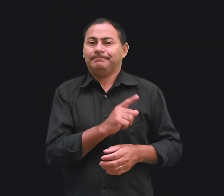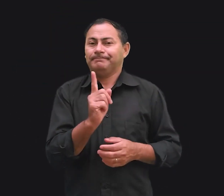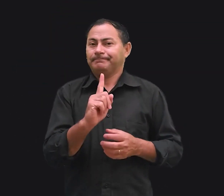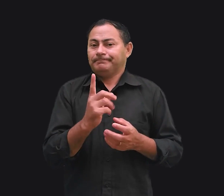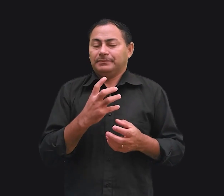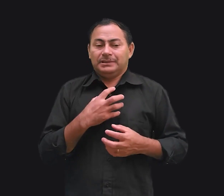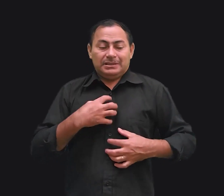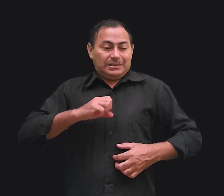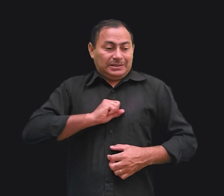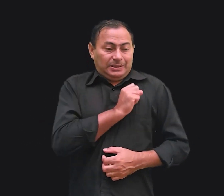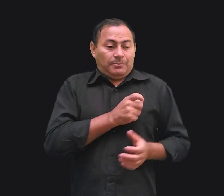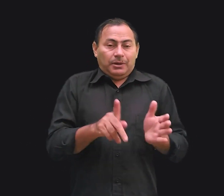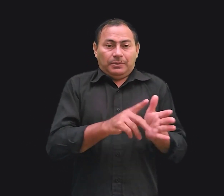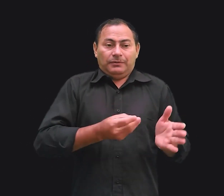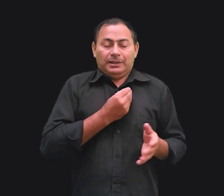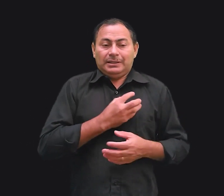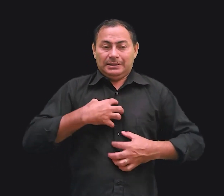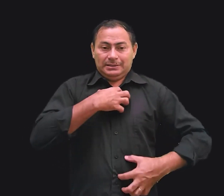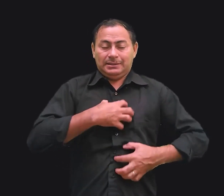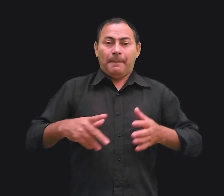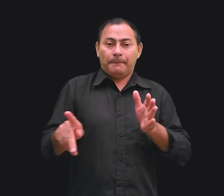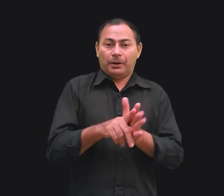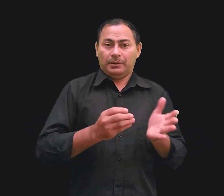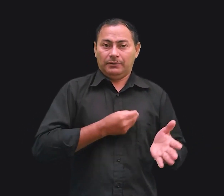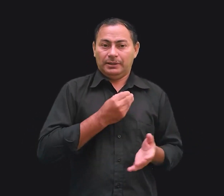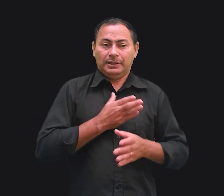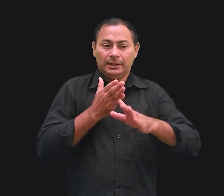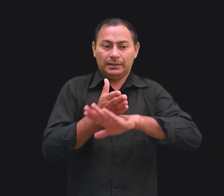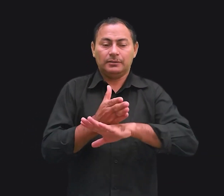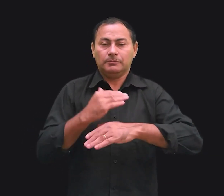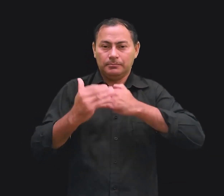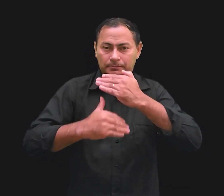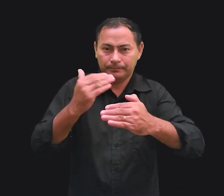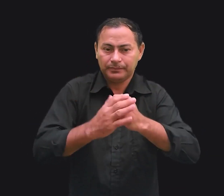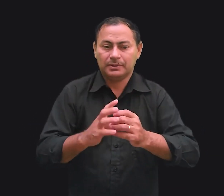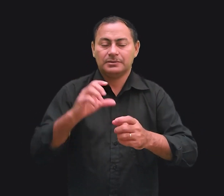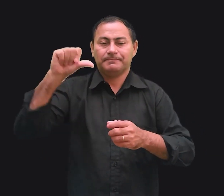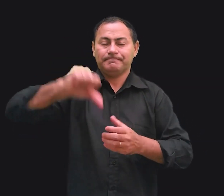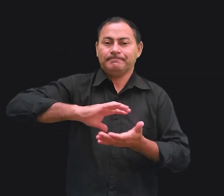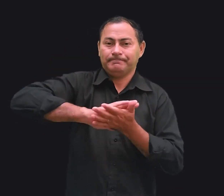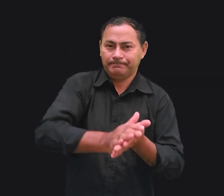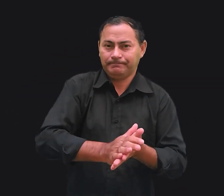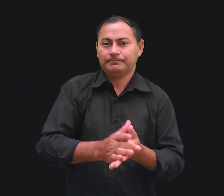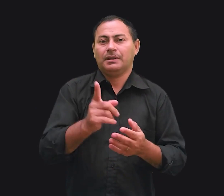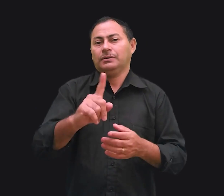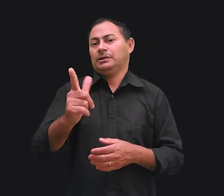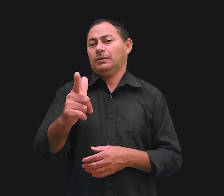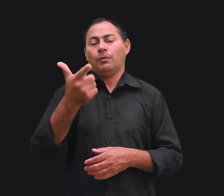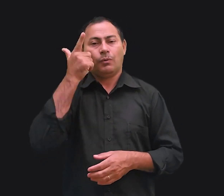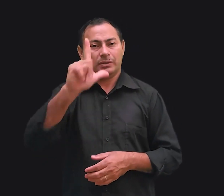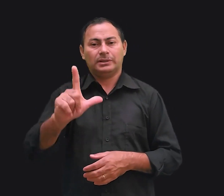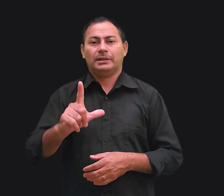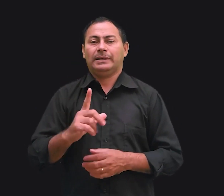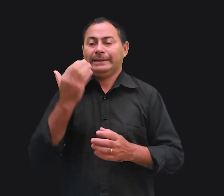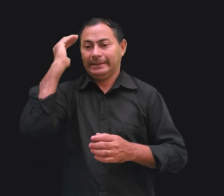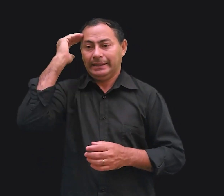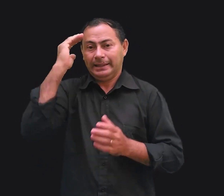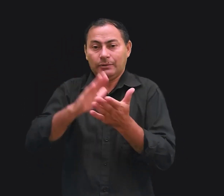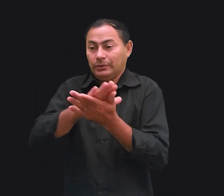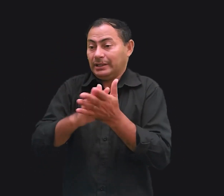amar, se você até se odiar a ponto de ter raiva de si mesmo e entrar em um processo de autodestruição, você não vai conseguir se entender